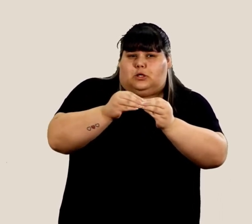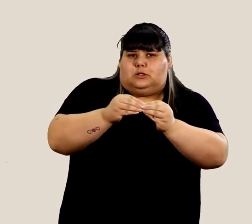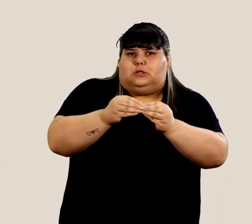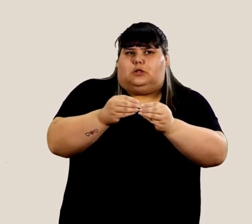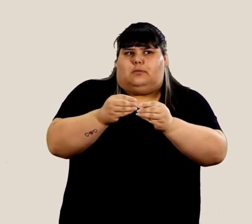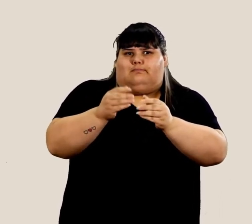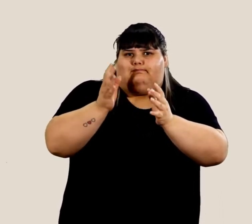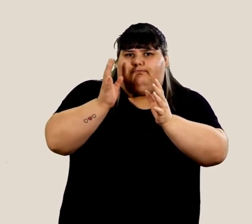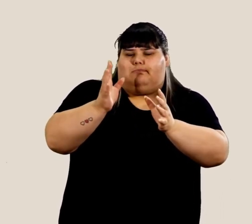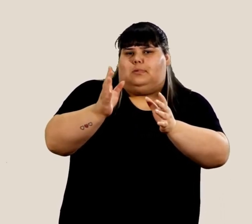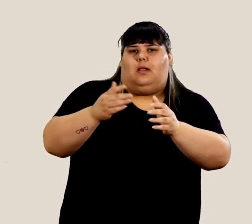de su madre.